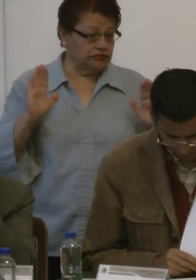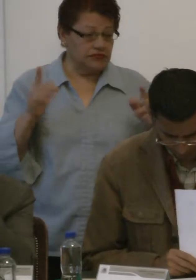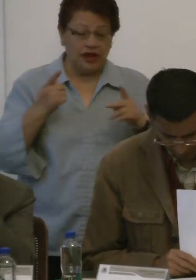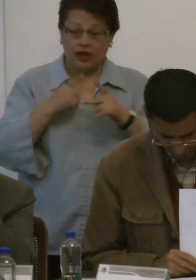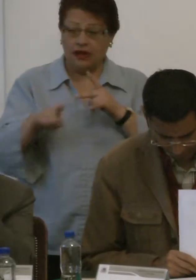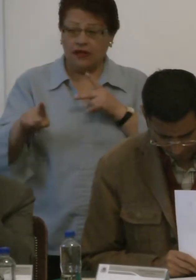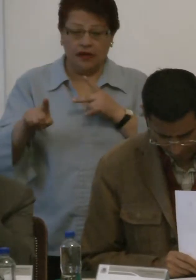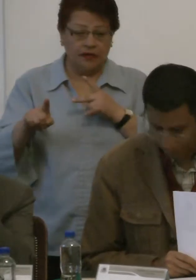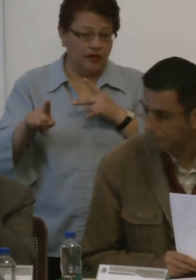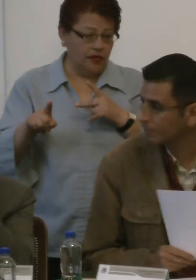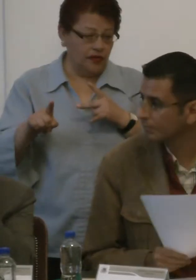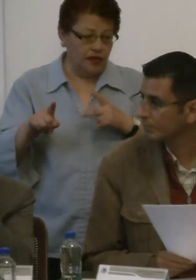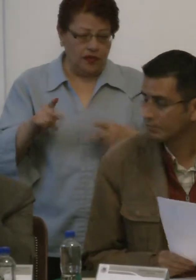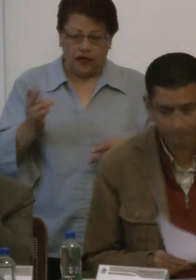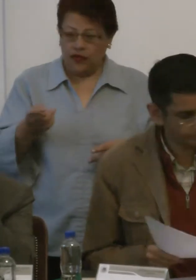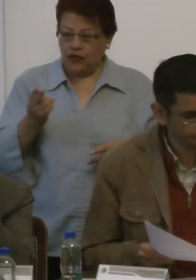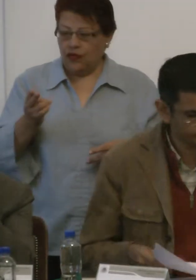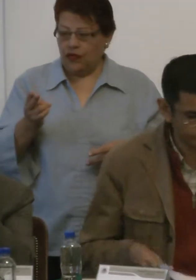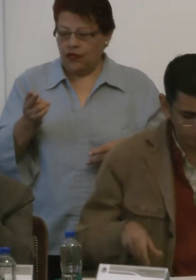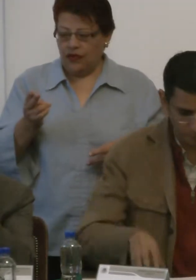Iniciamos con usted, señor secretario.